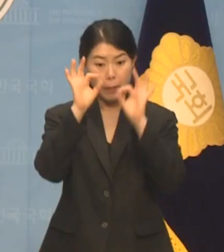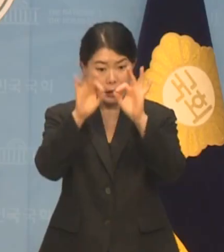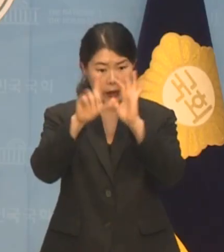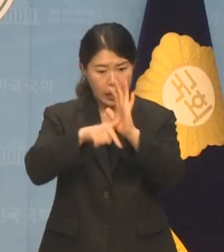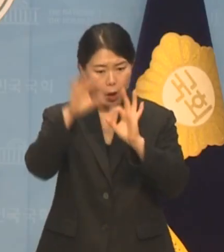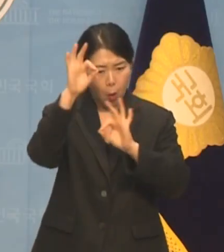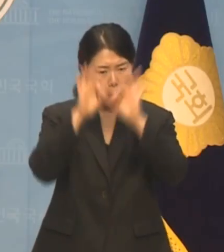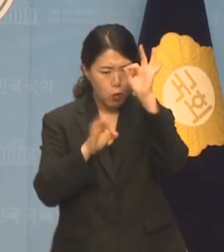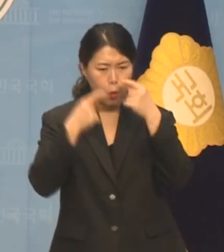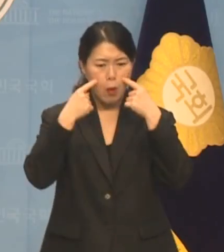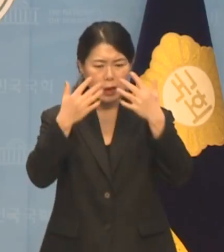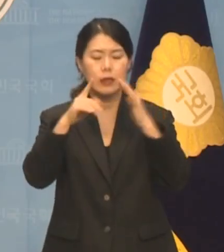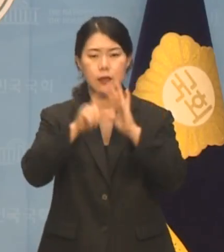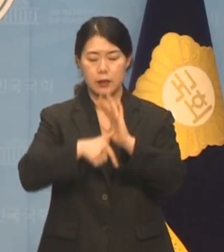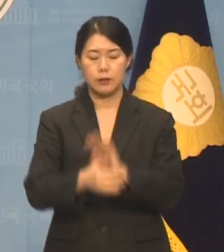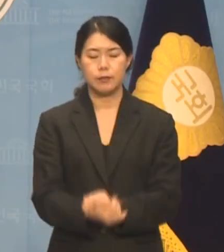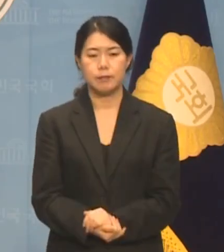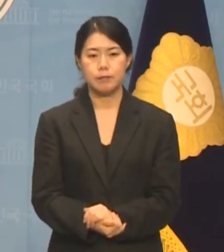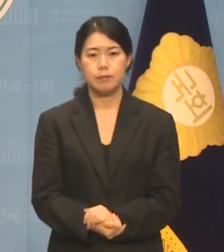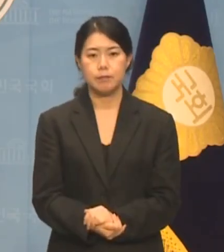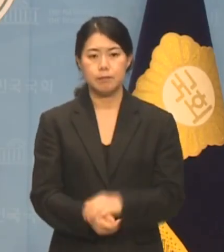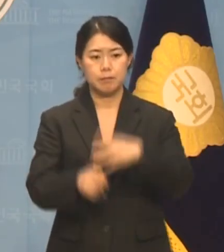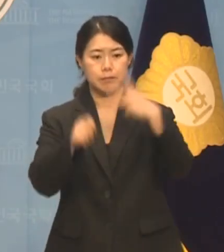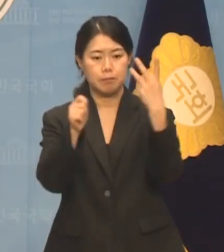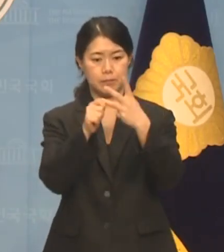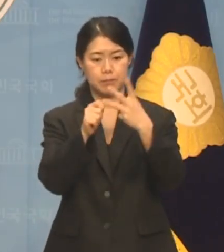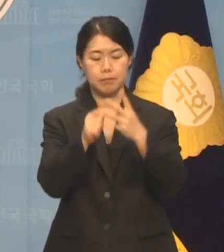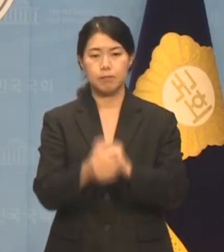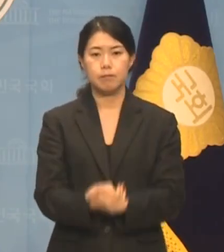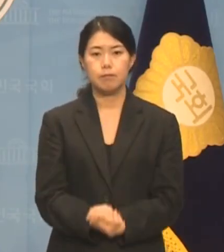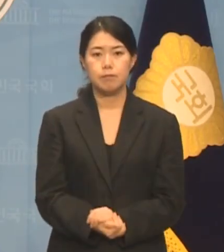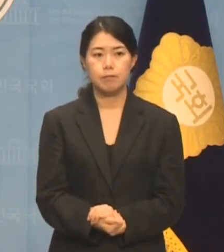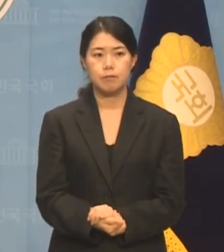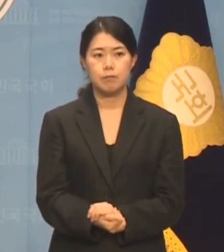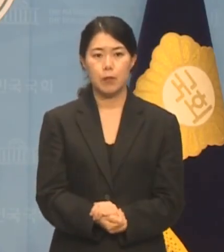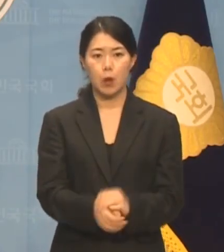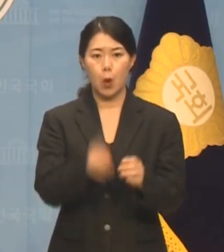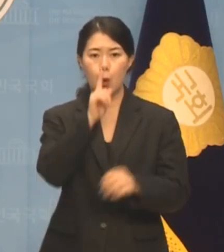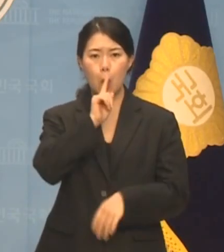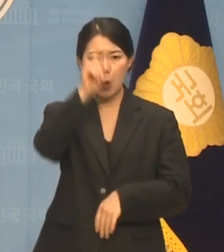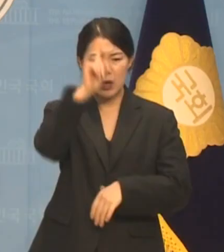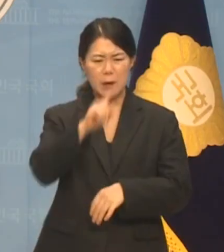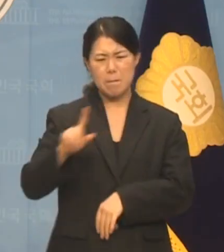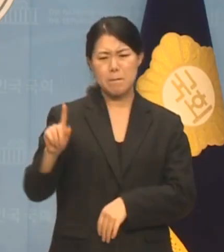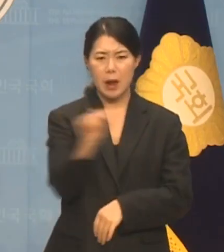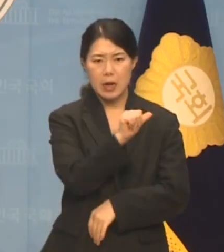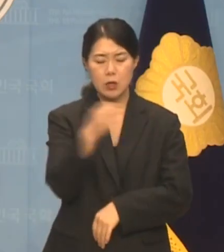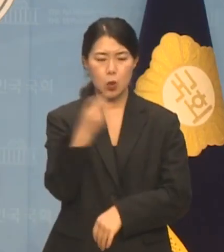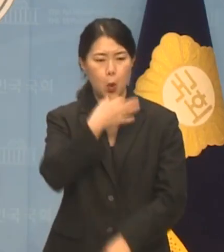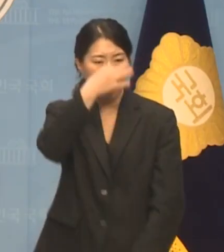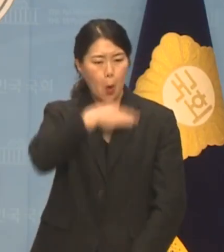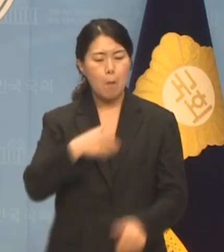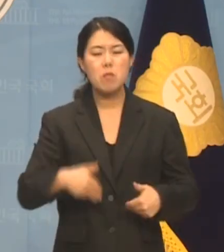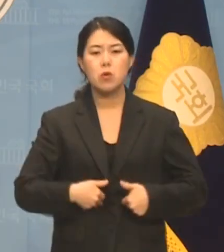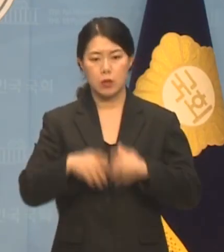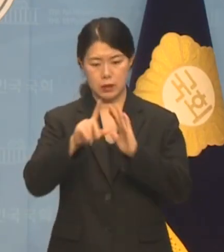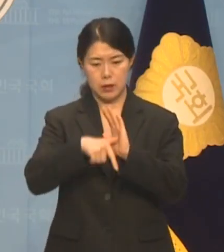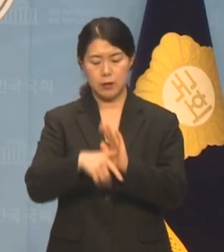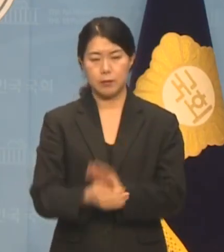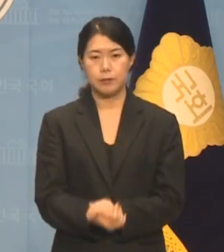오류가 명확한 경우. 3. 소송의 신속성 및 효율성이 필요한